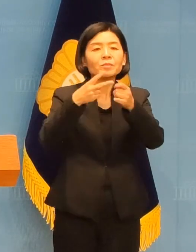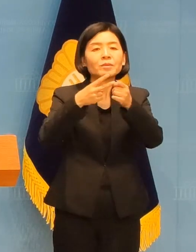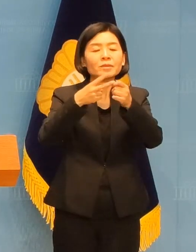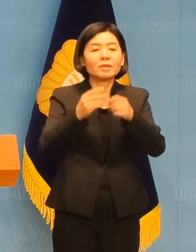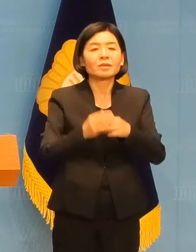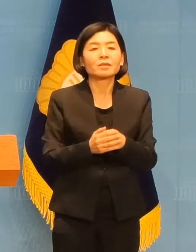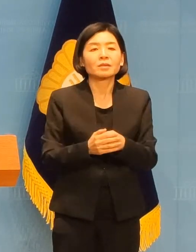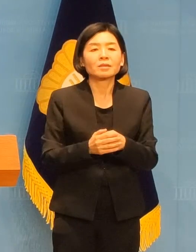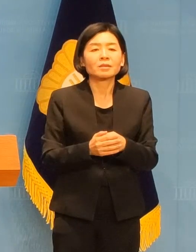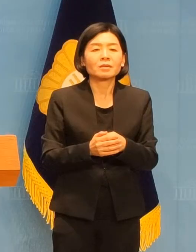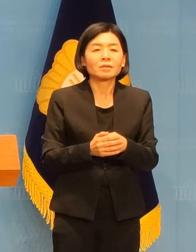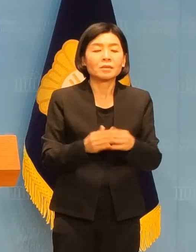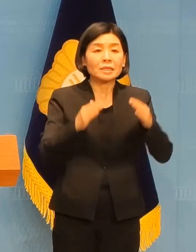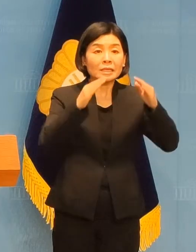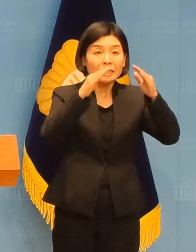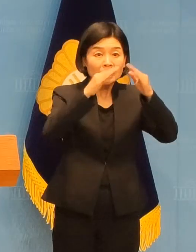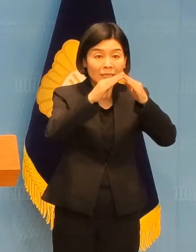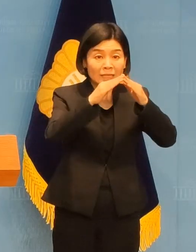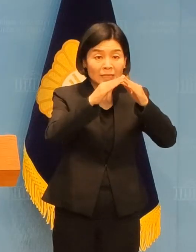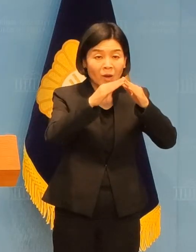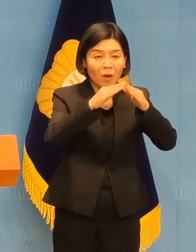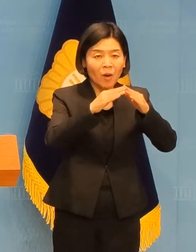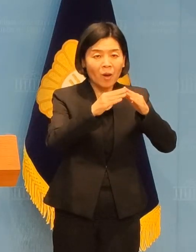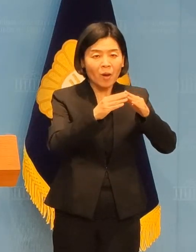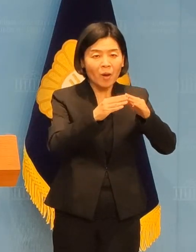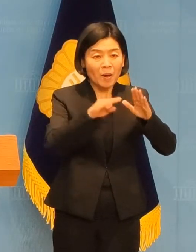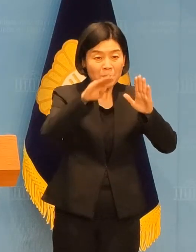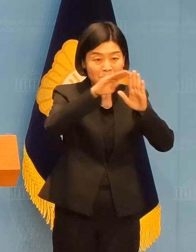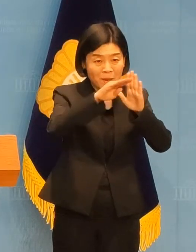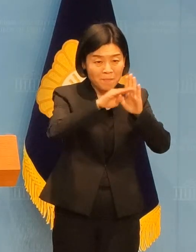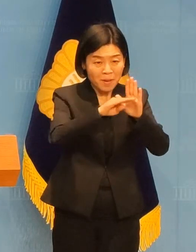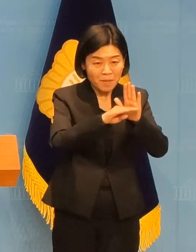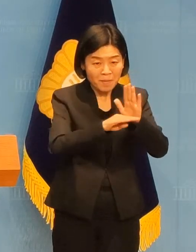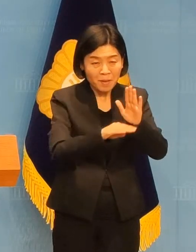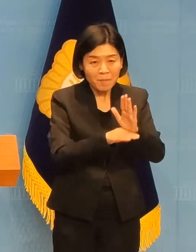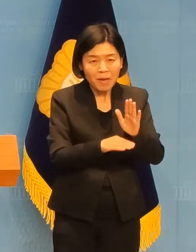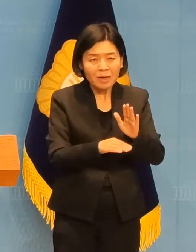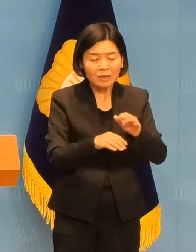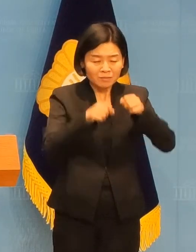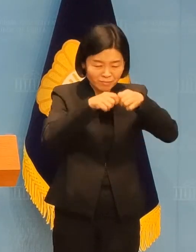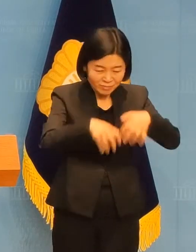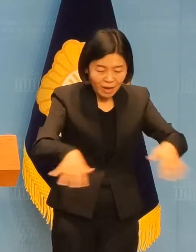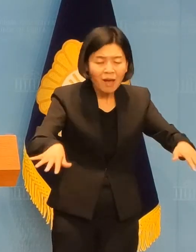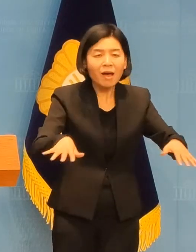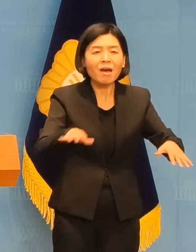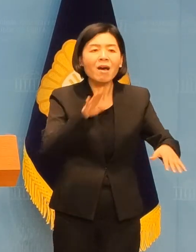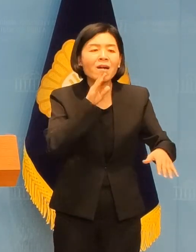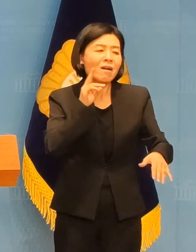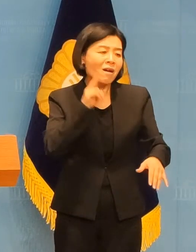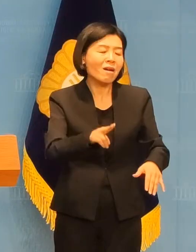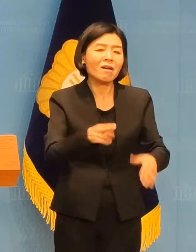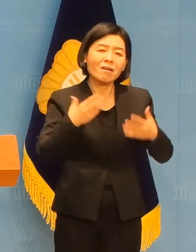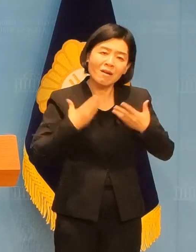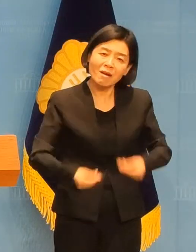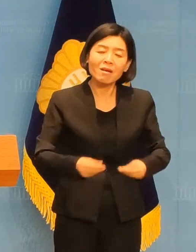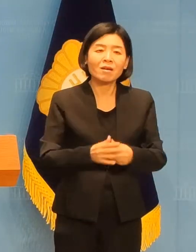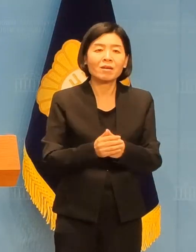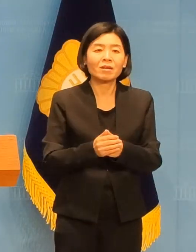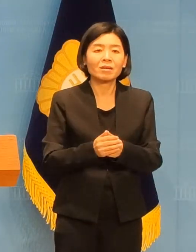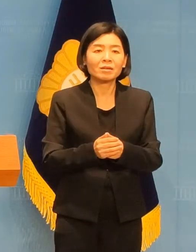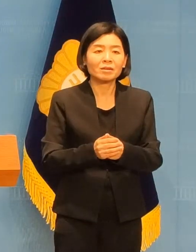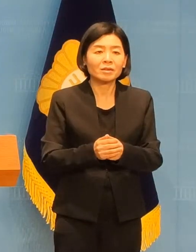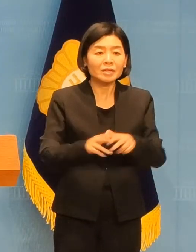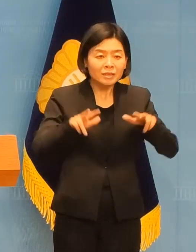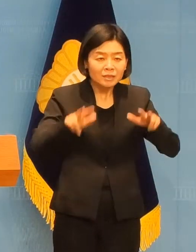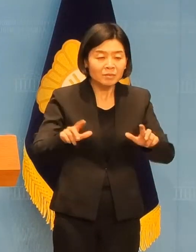참담하고 끔찍한 주거 계급도 노골적인 신분사회입니다. 불필요한 교통 체증 앞에